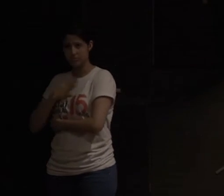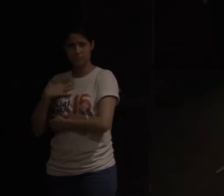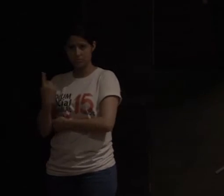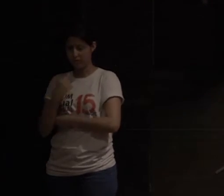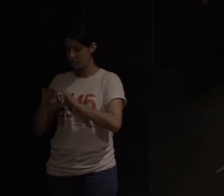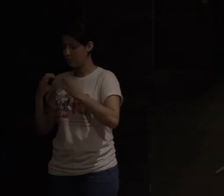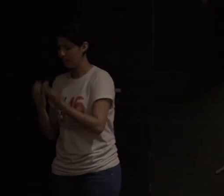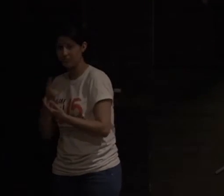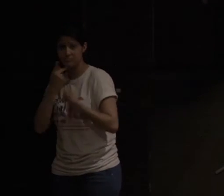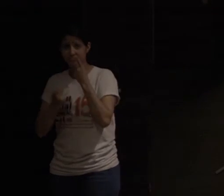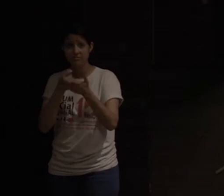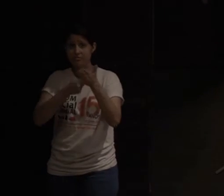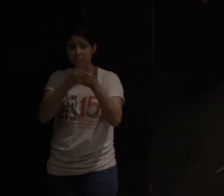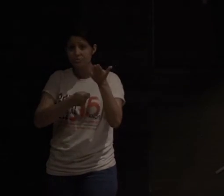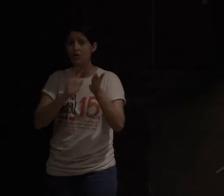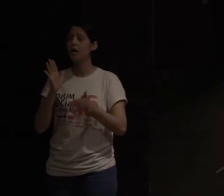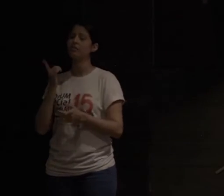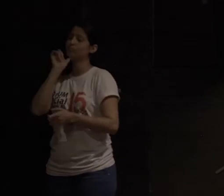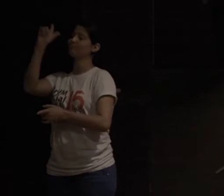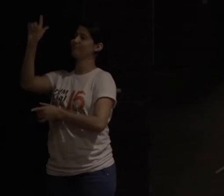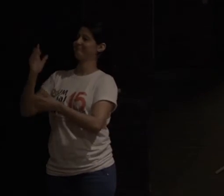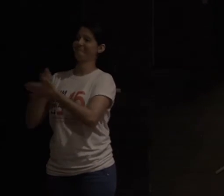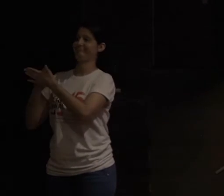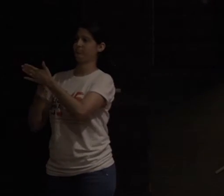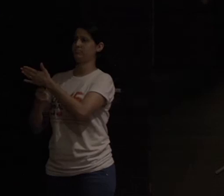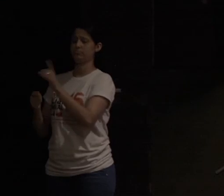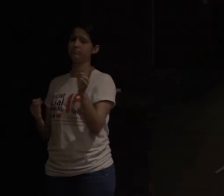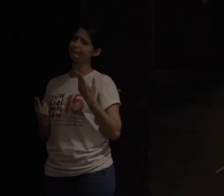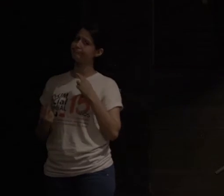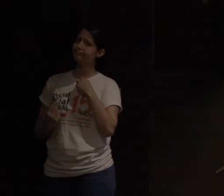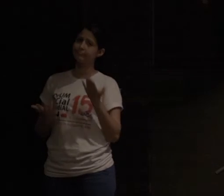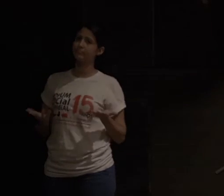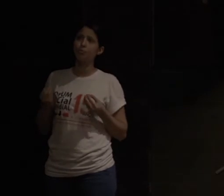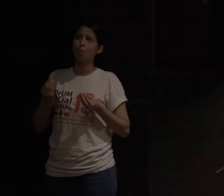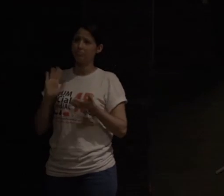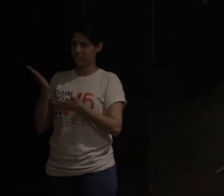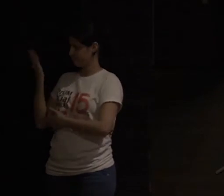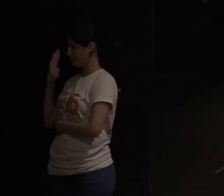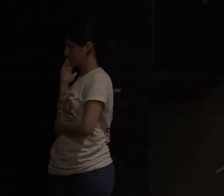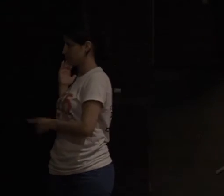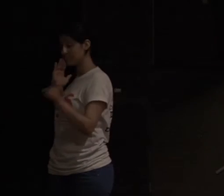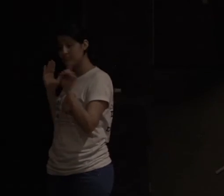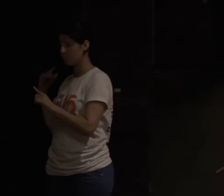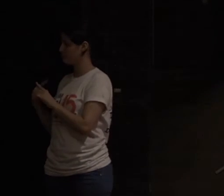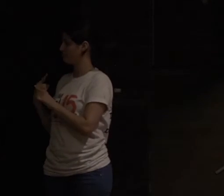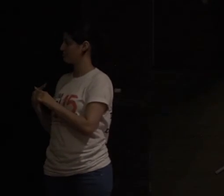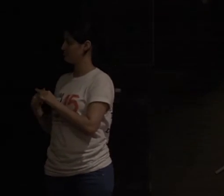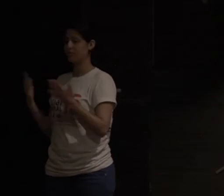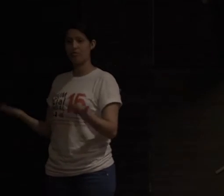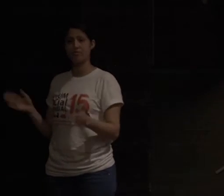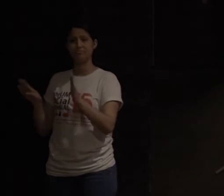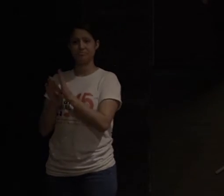lutas. Parece que todas as lutas já foram passadas. Não pode ser. Porquê? Porque o conhecimento que chega às